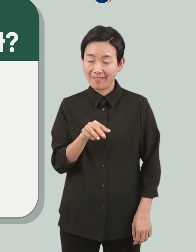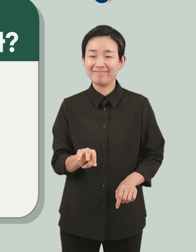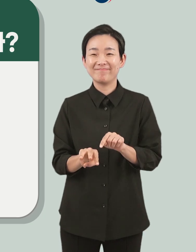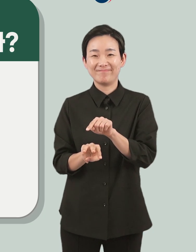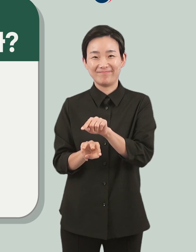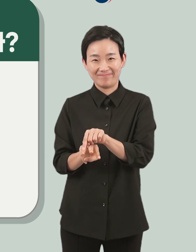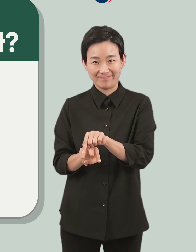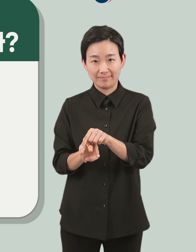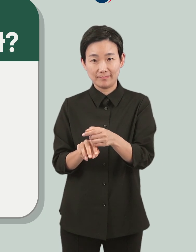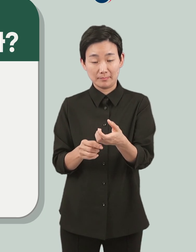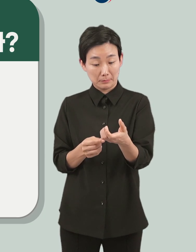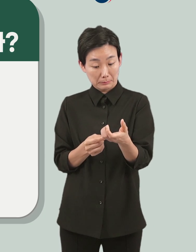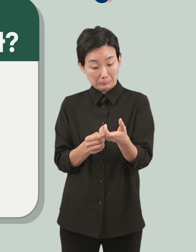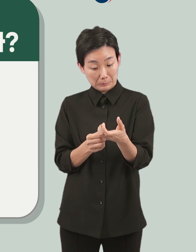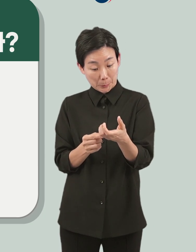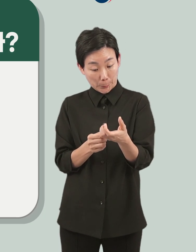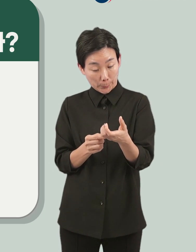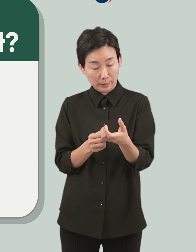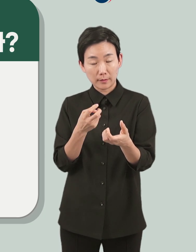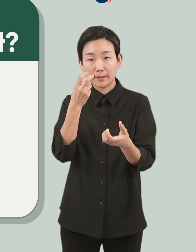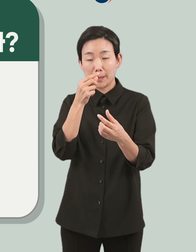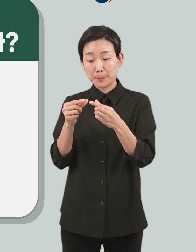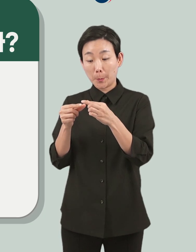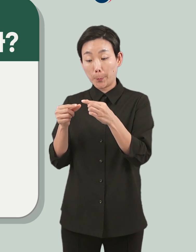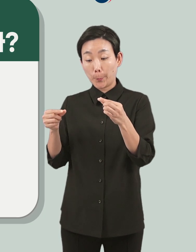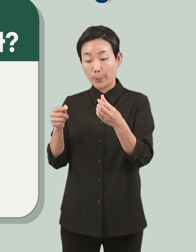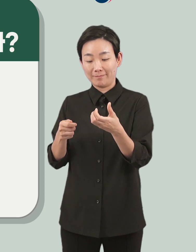아래에는 검사지 삽입부가 있습니다.